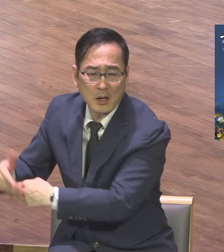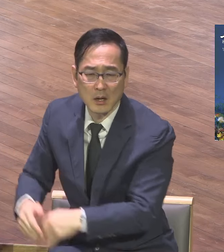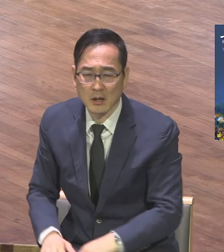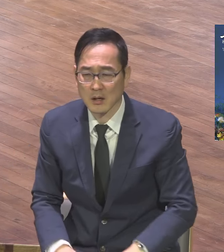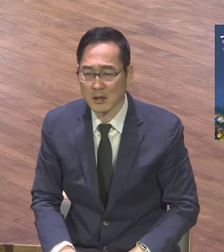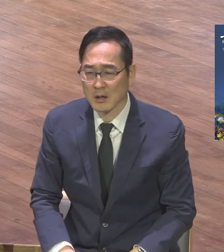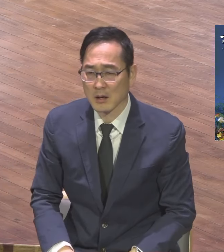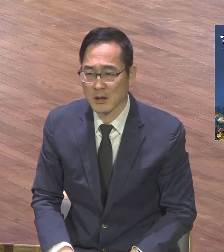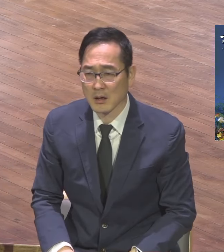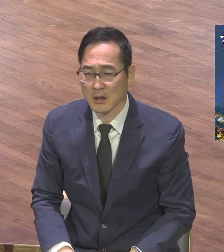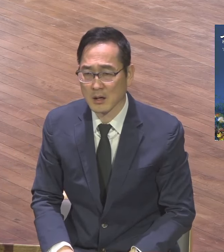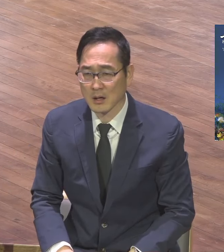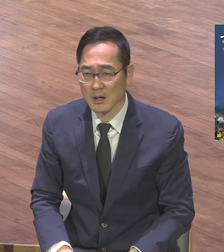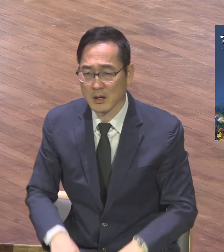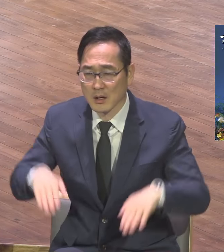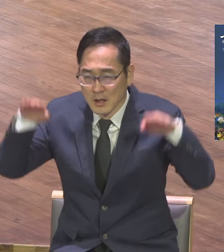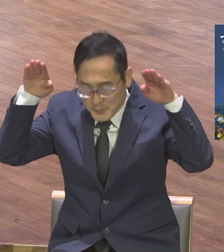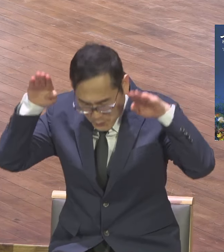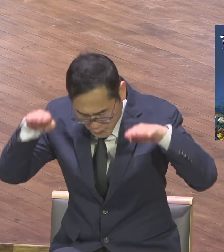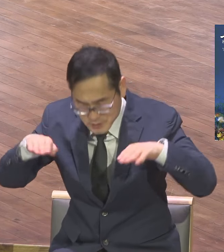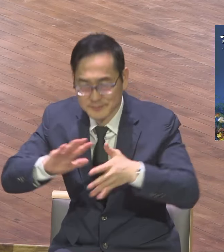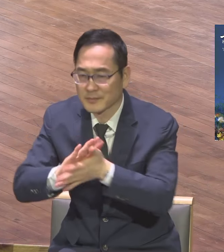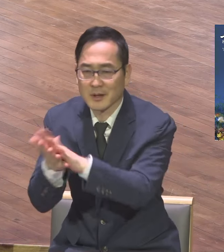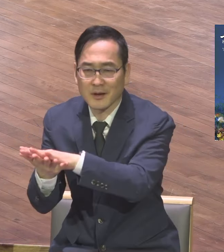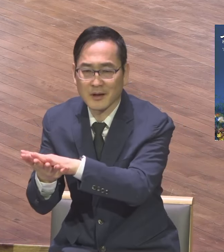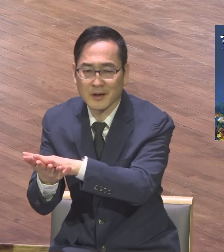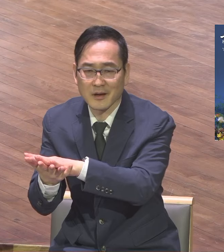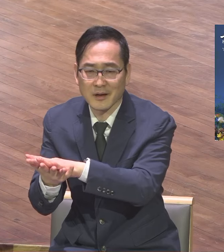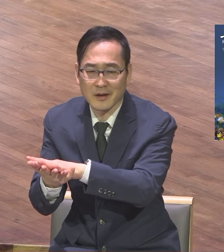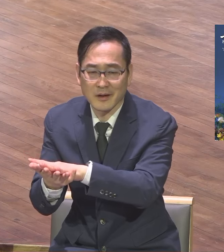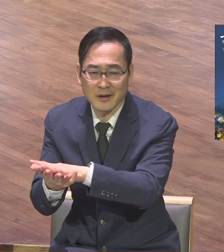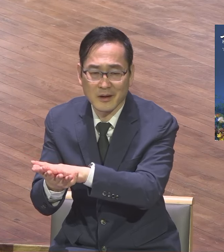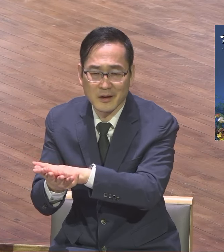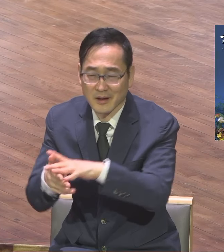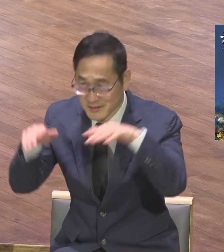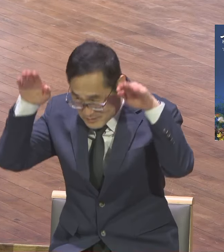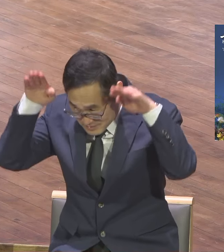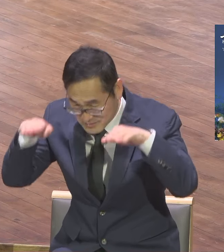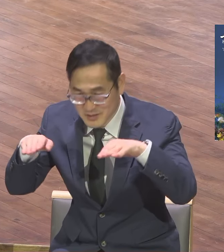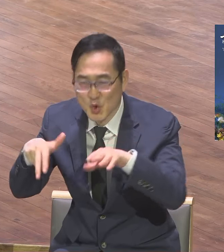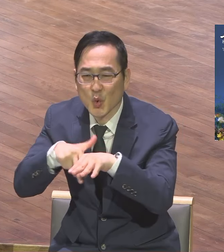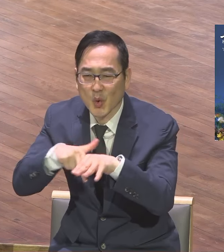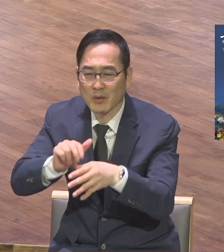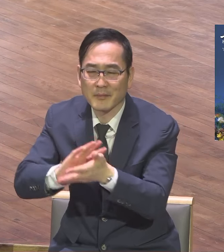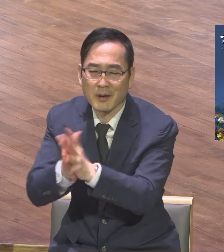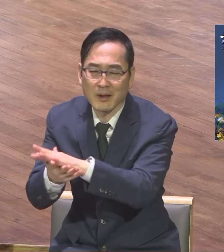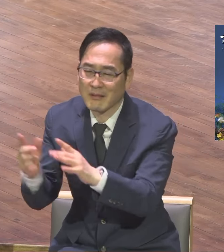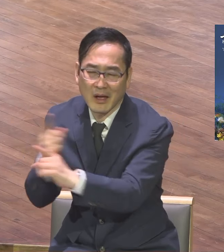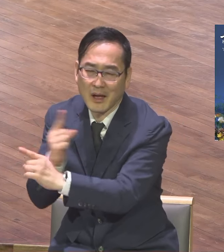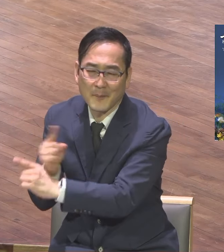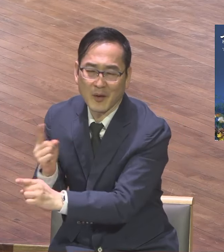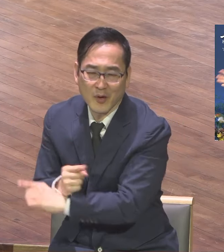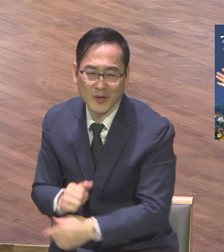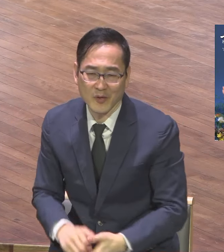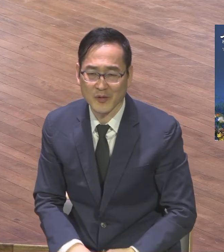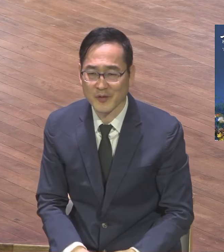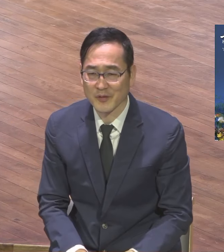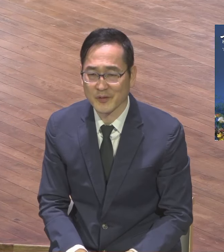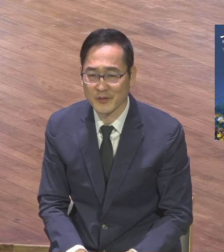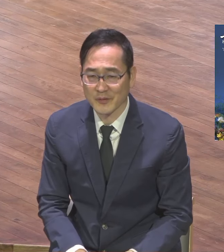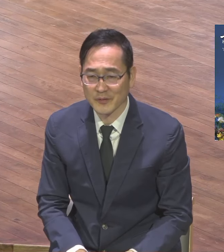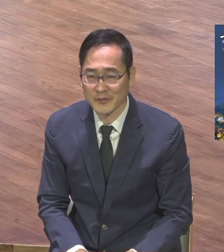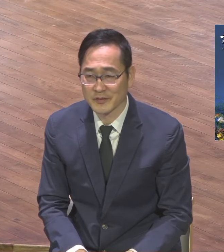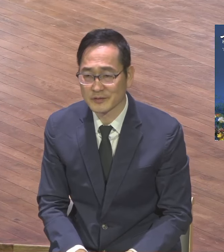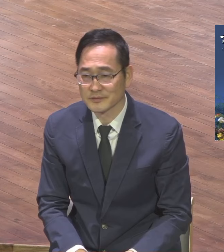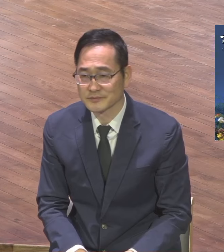다 못을 내므로 저 영국으로 저 미국으로 이제는 뭐 아시아는 뭐 다 죽은